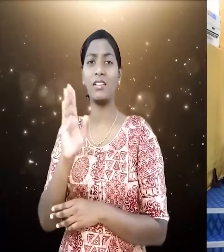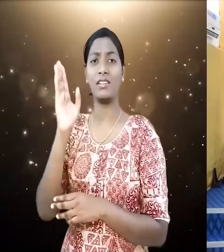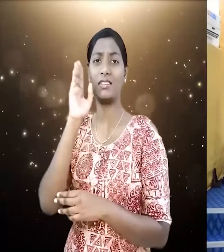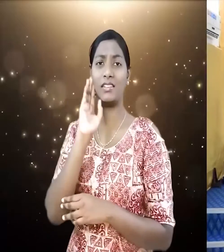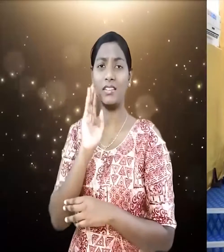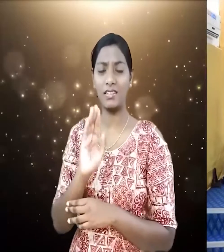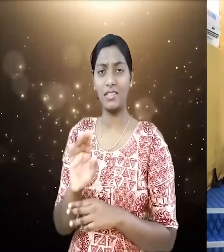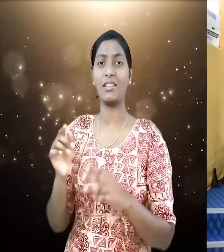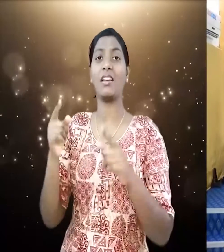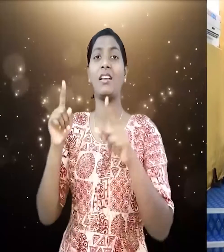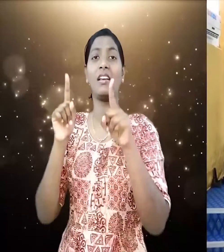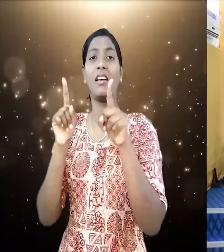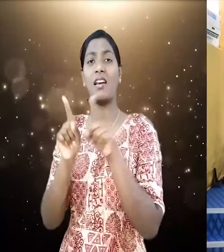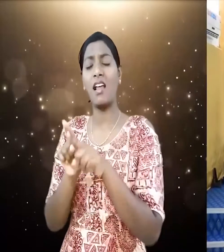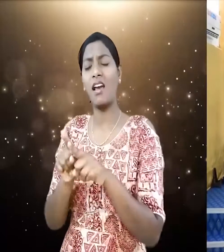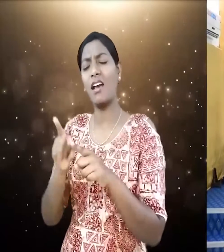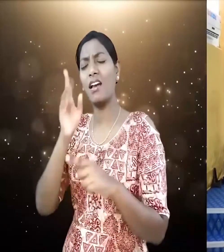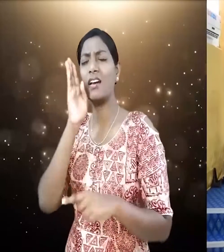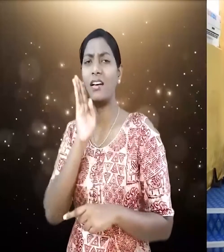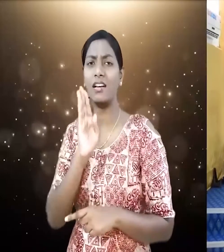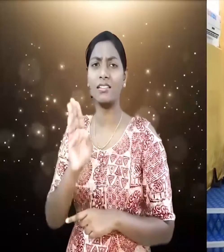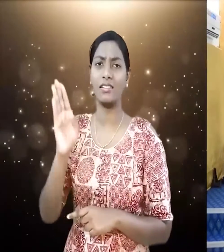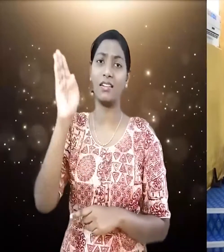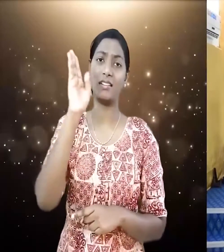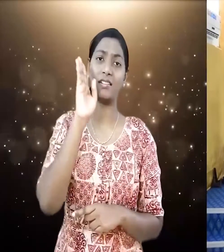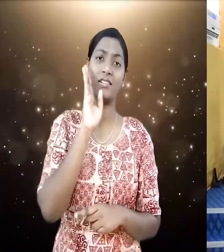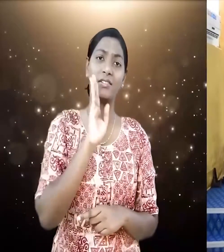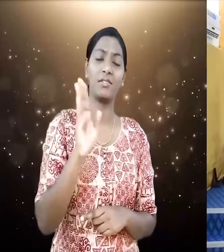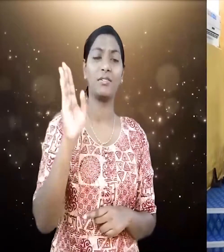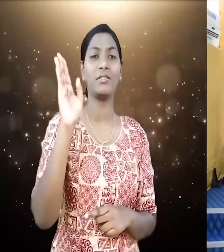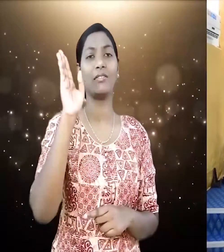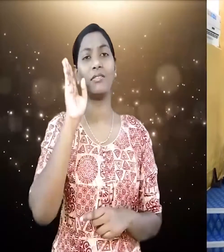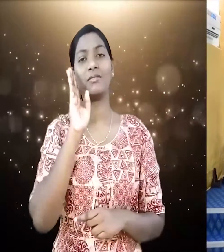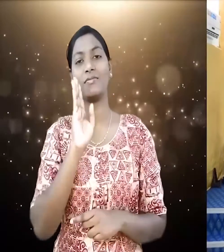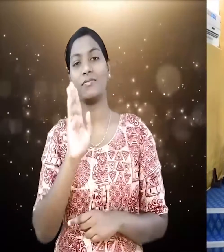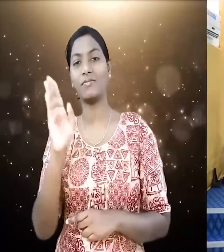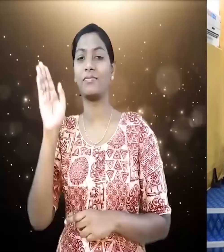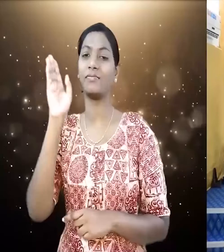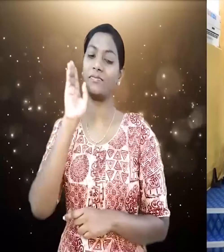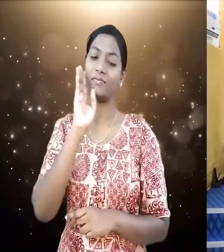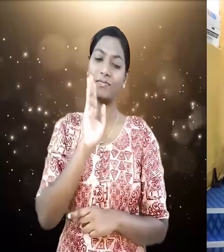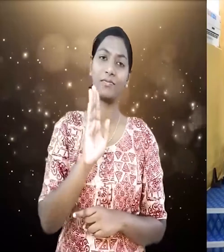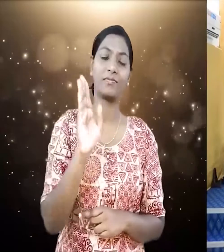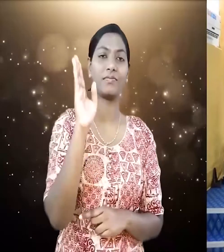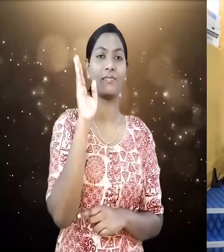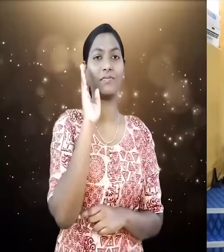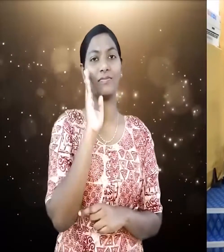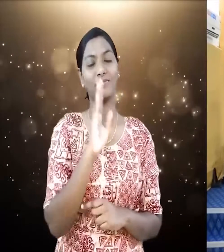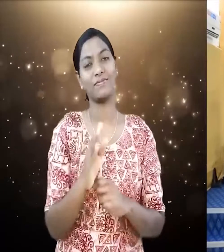ओ यीशु, जैसे तेरी मैं आराधना करूं,